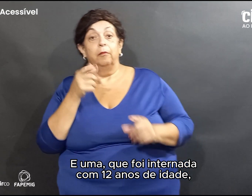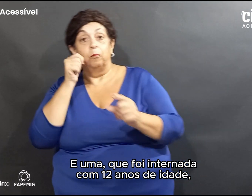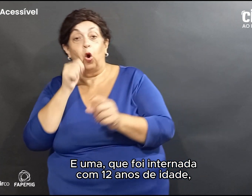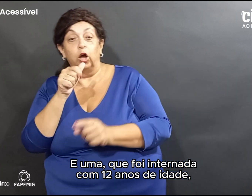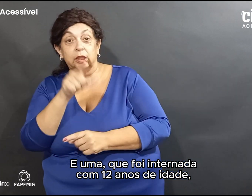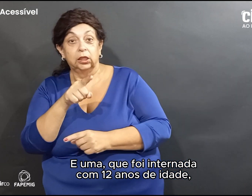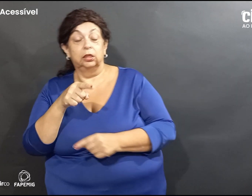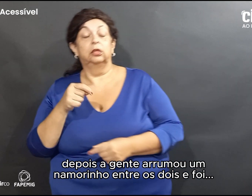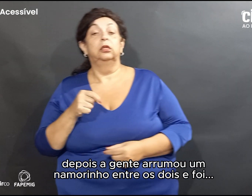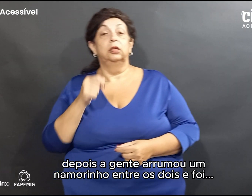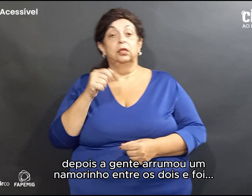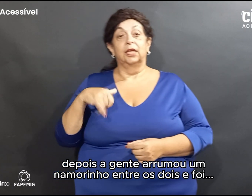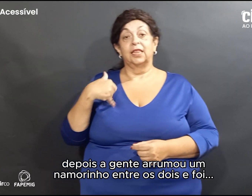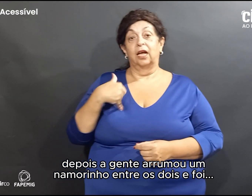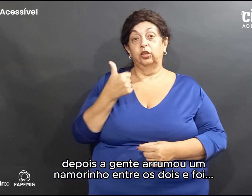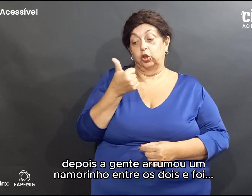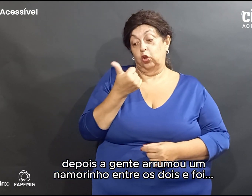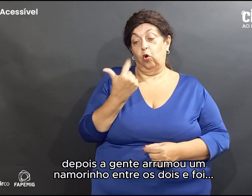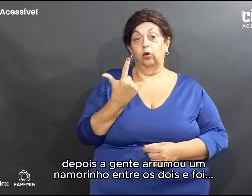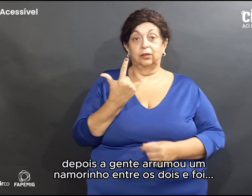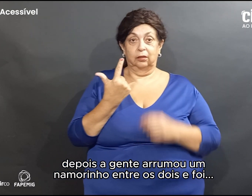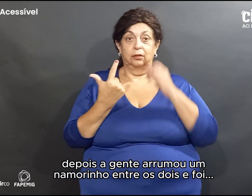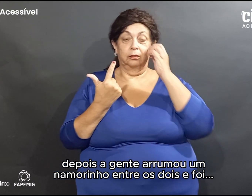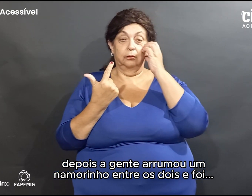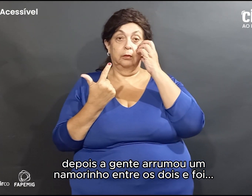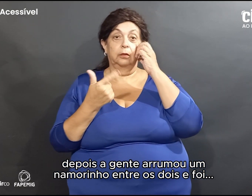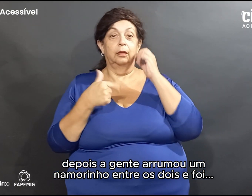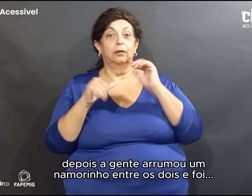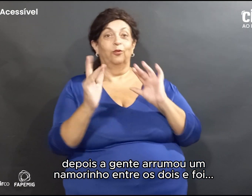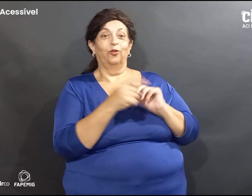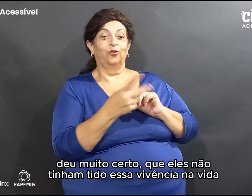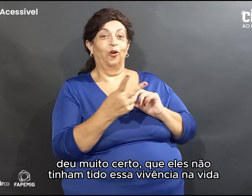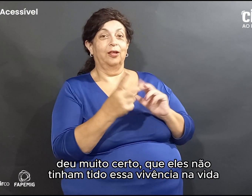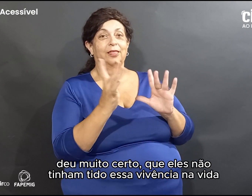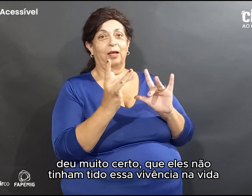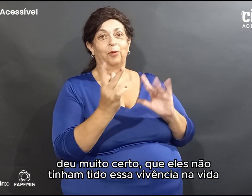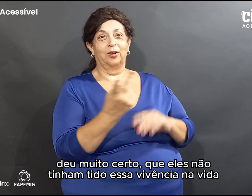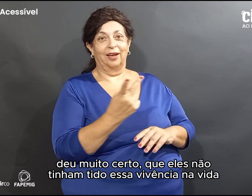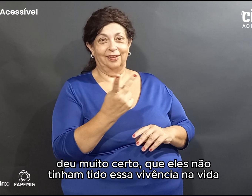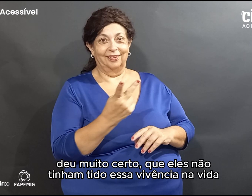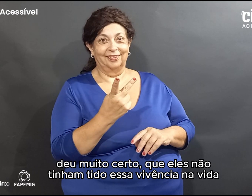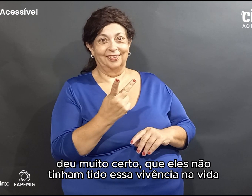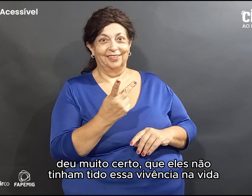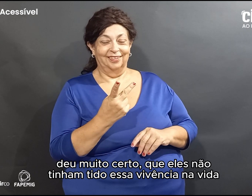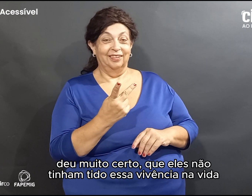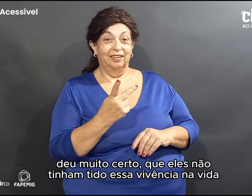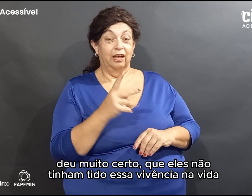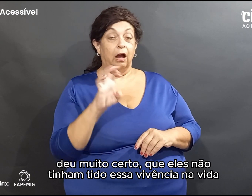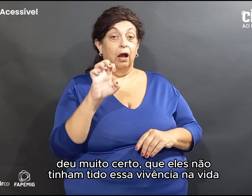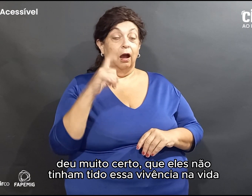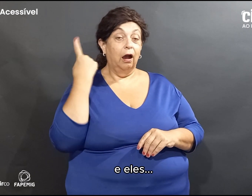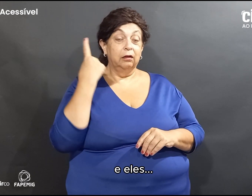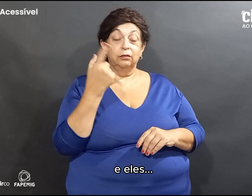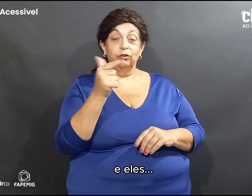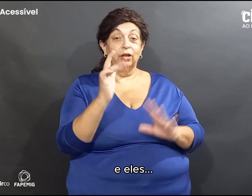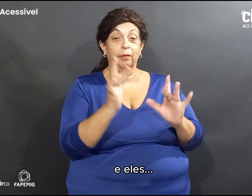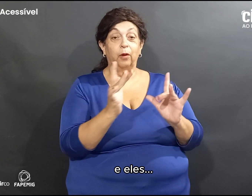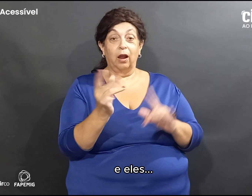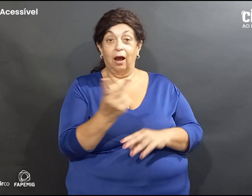anos de idade, eles até, depois a gente arrumou um namorinho entre os dois e deu muito certo, porque eles não tinham tido essa vivência na vida e eles, né? A gente